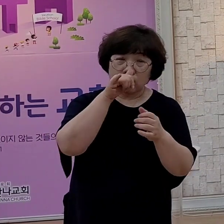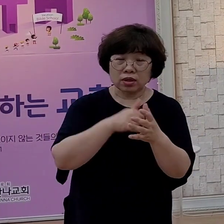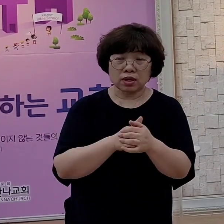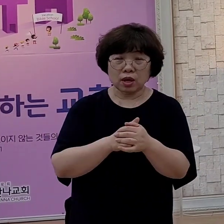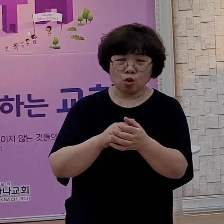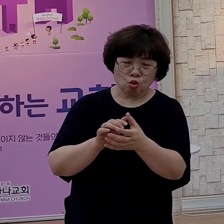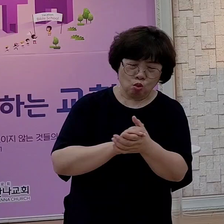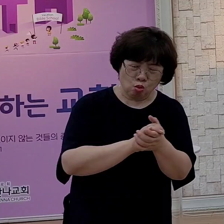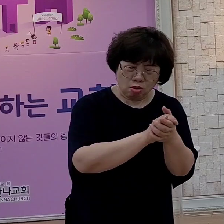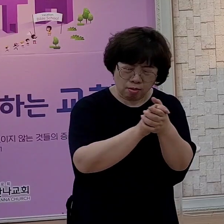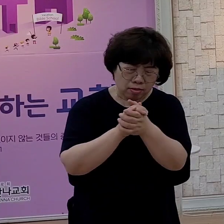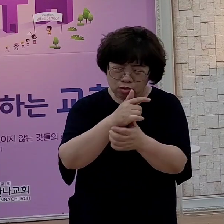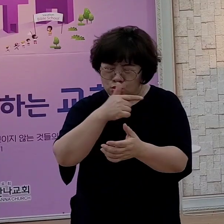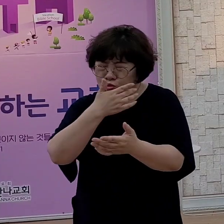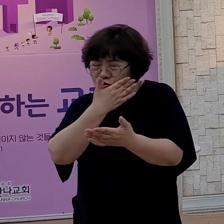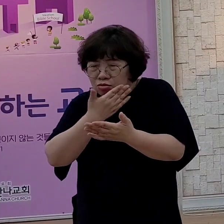화평이 얼마나 중요한 일입니다.